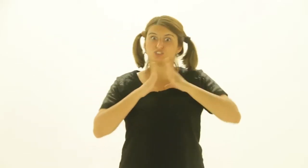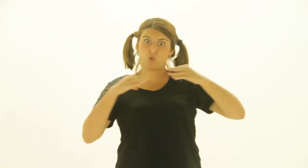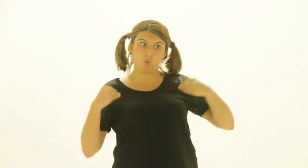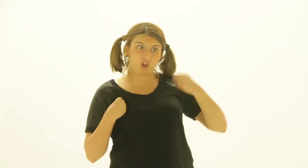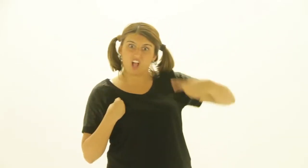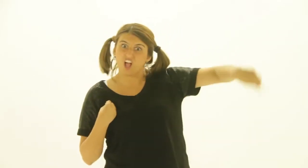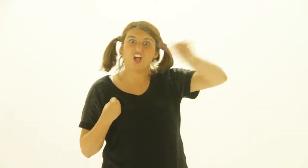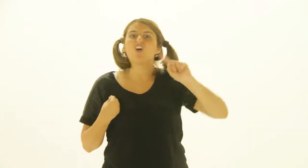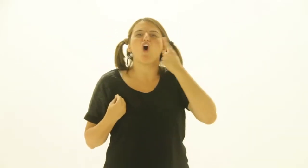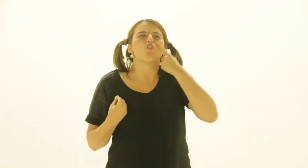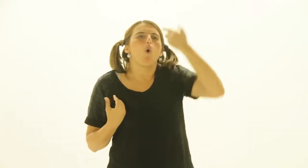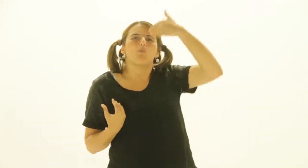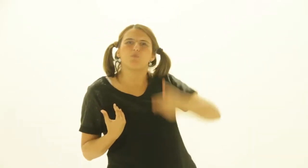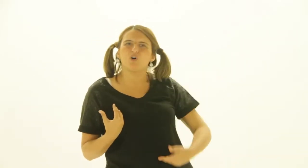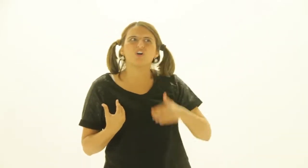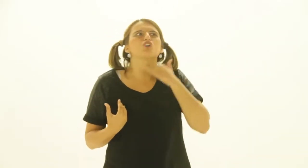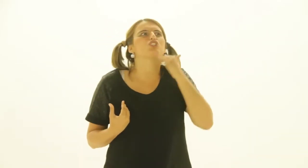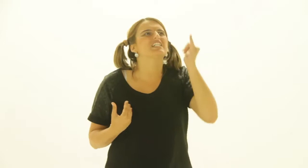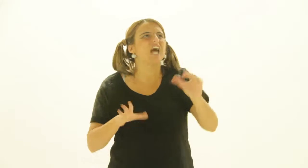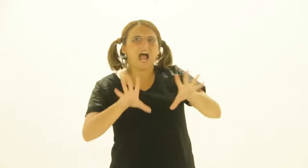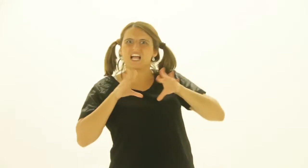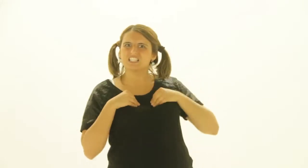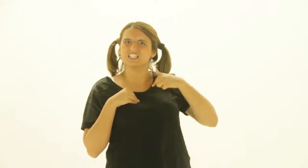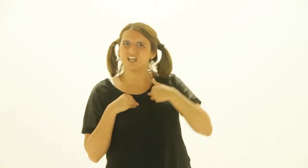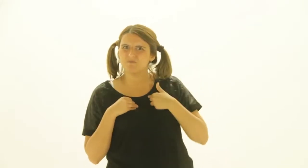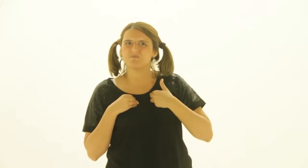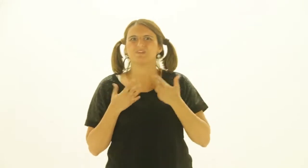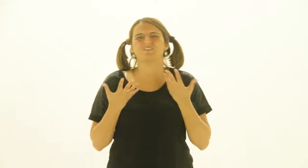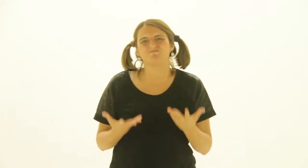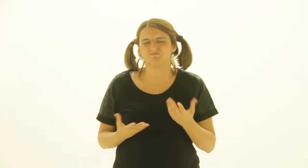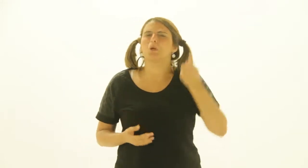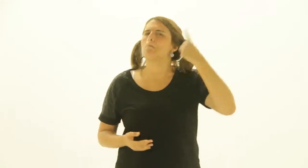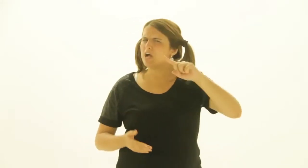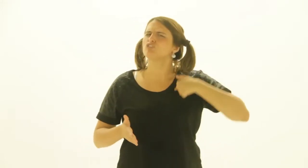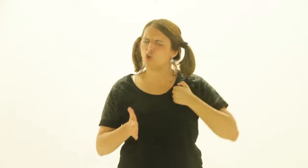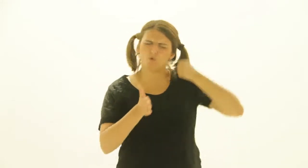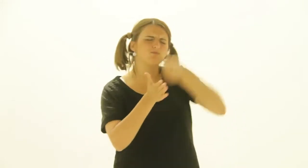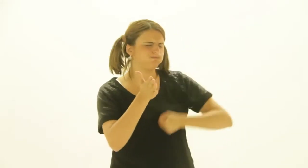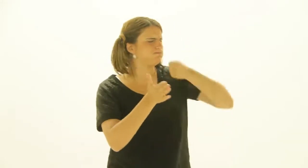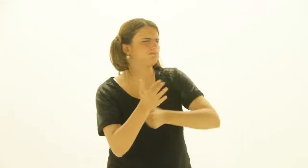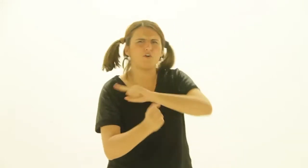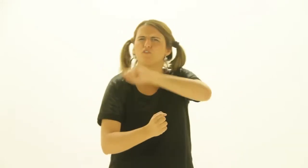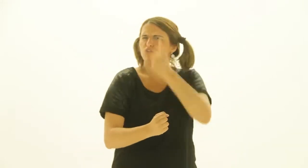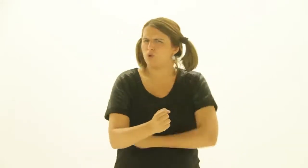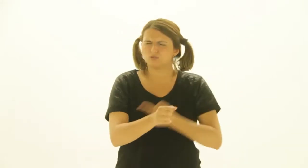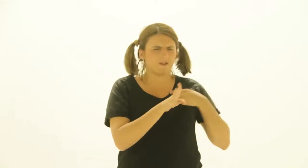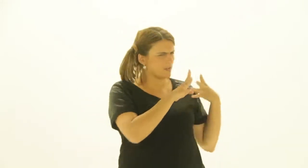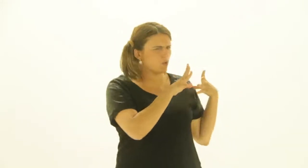en la escuela no me conocen a mí, no saben cuáles son mis características y no sé si me van a aceptar. De cualquier manera, yo voy a luchar y me voy a